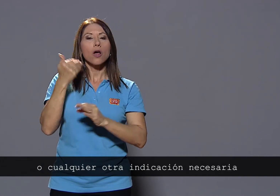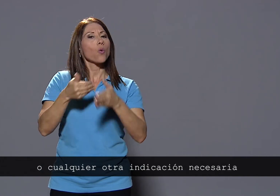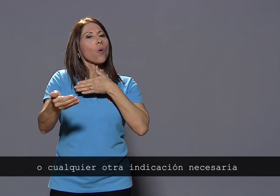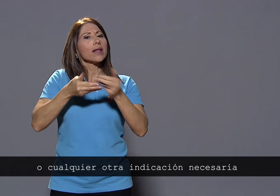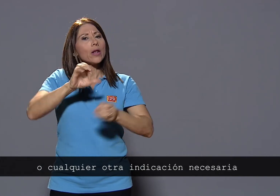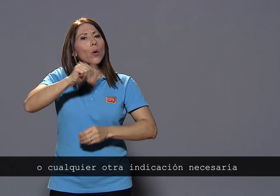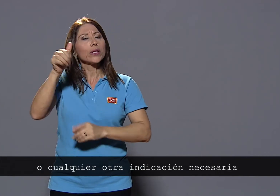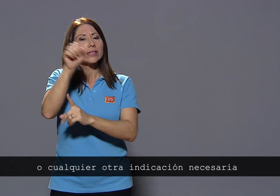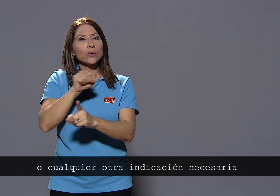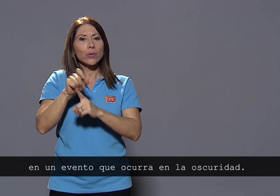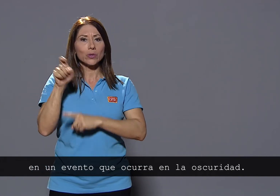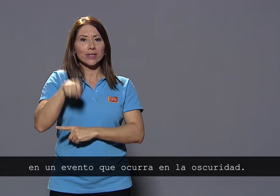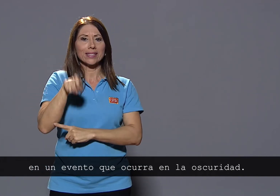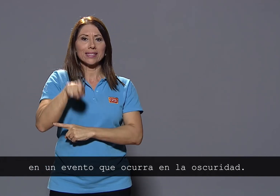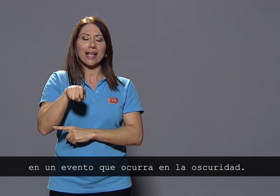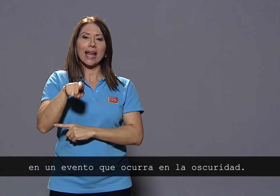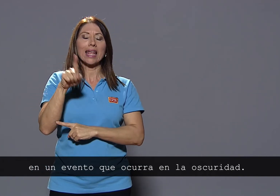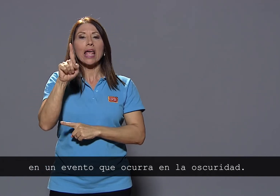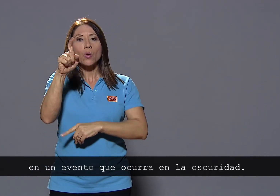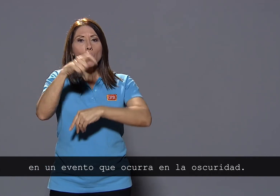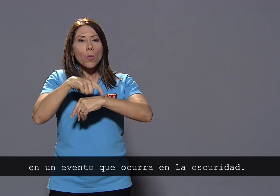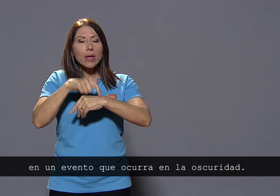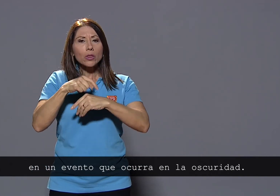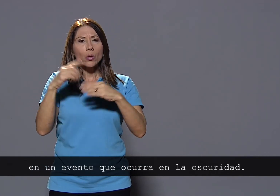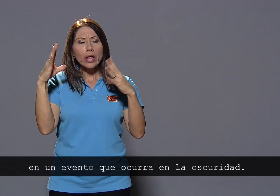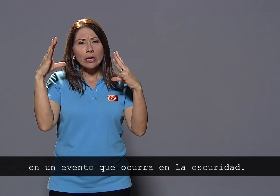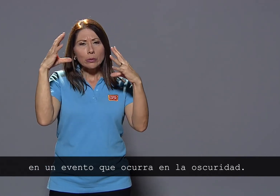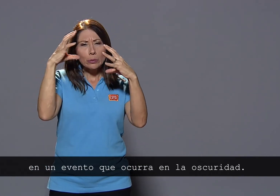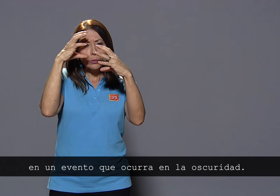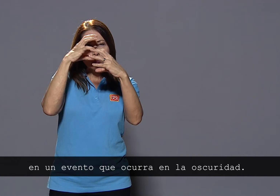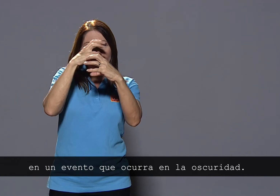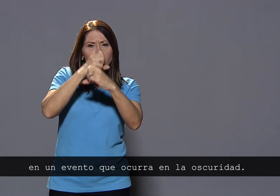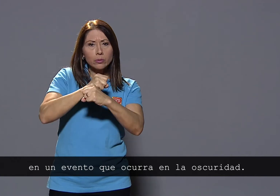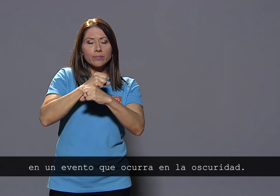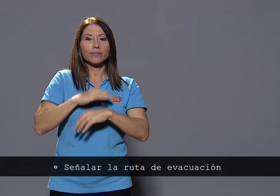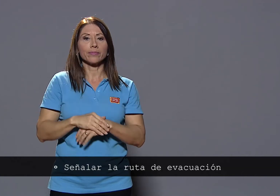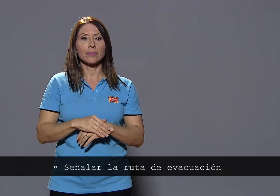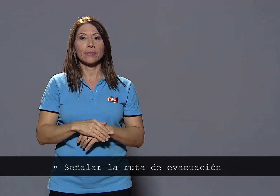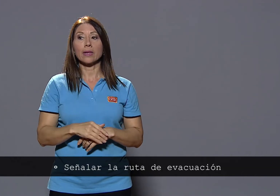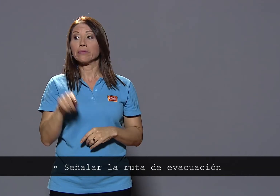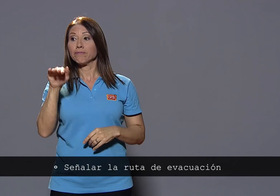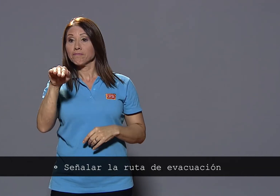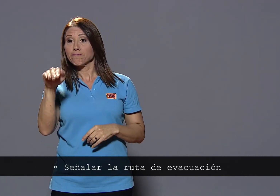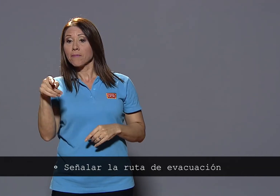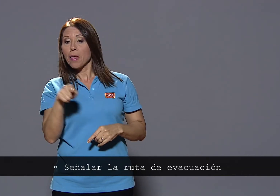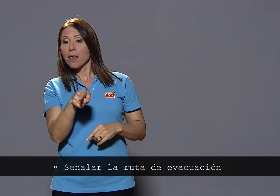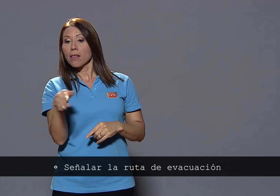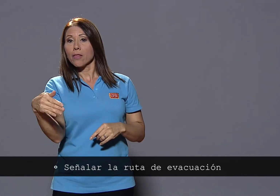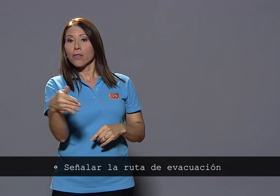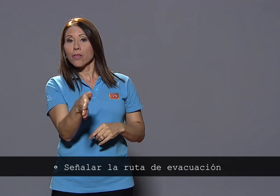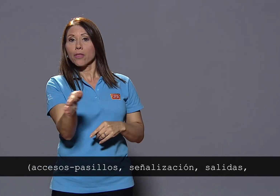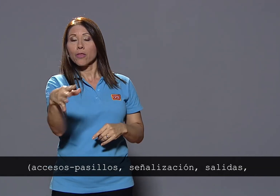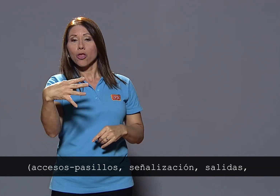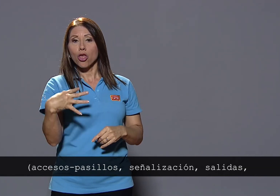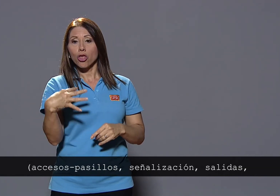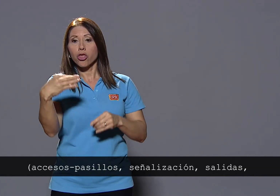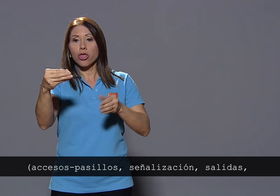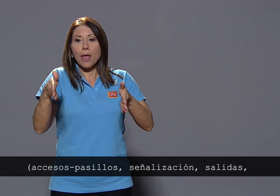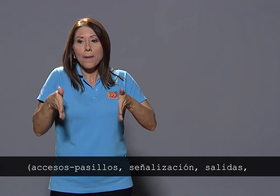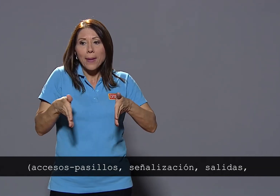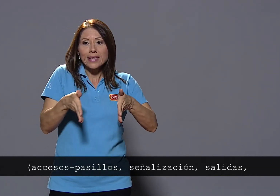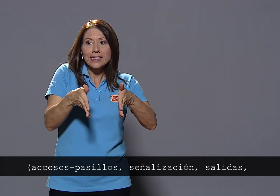otra indicación necesaria en un evento que ocurra en la oscuridad. Señalar la ruta de evacuación,